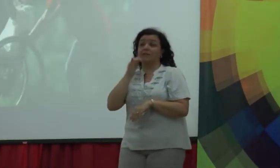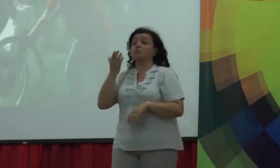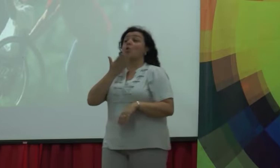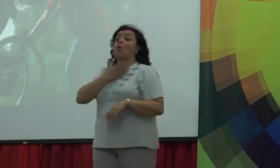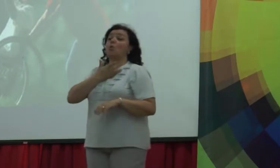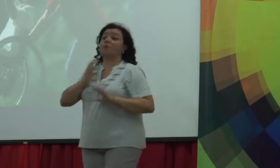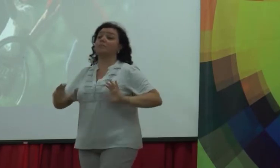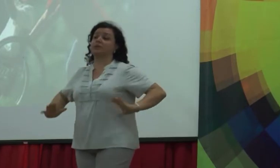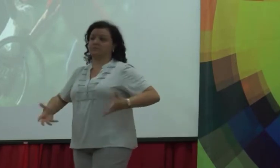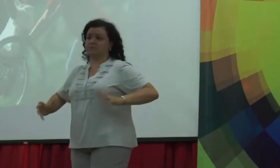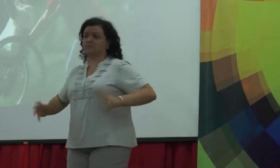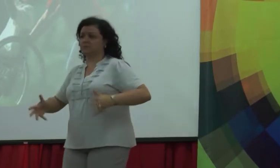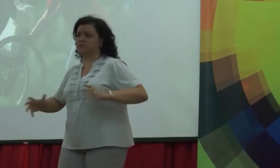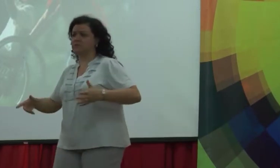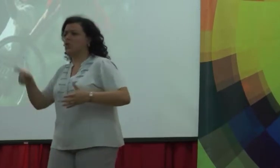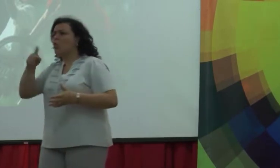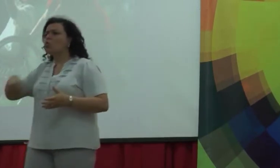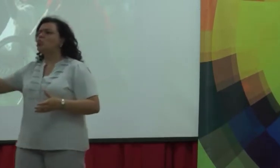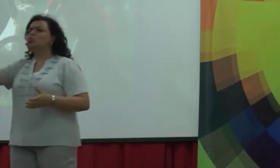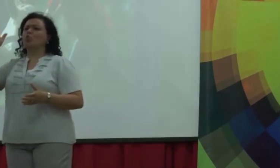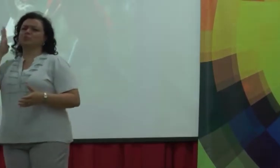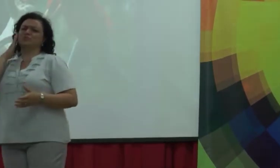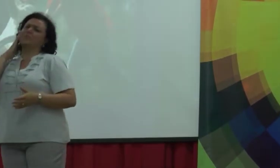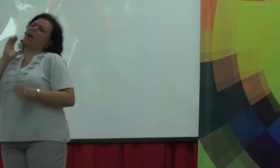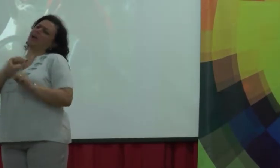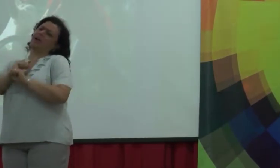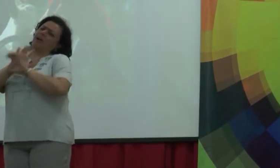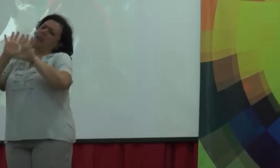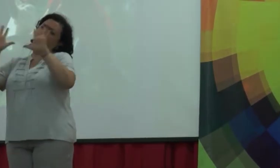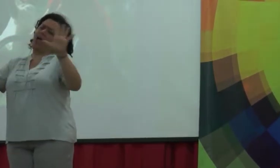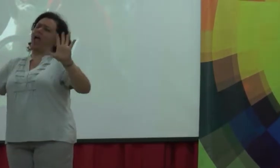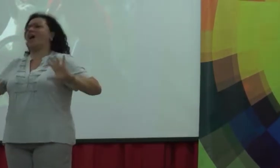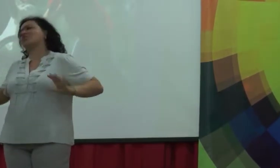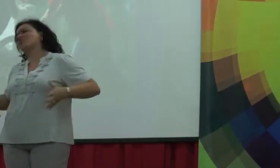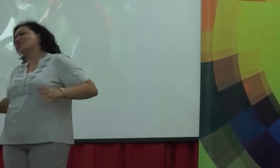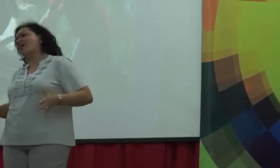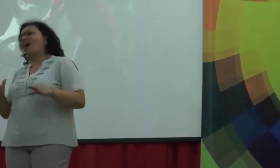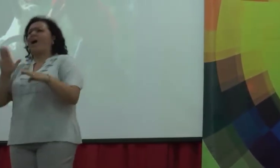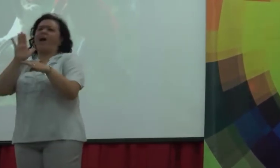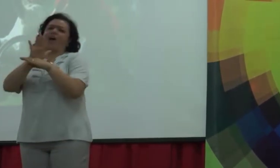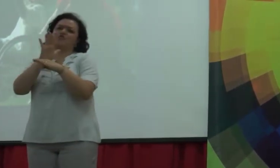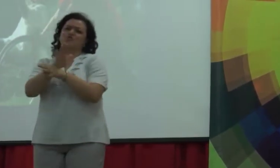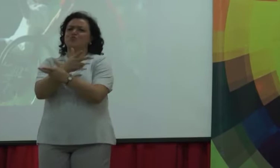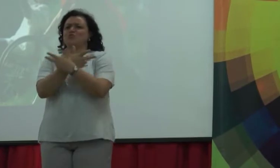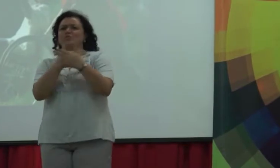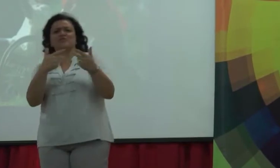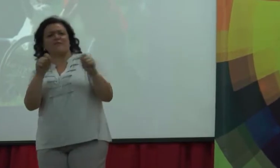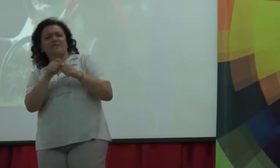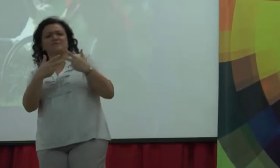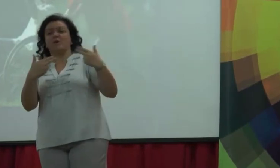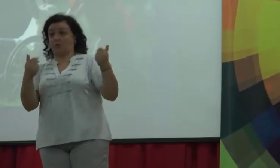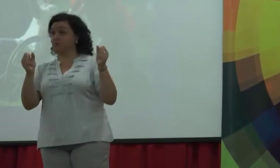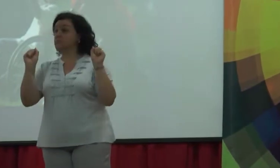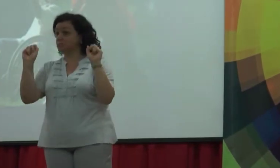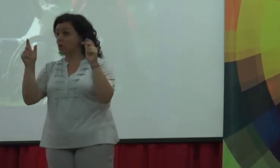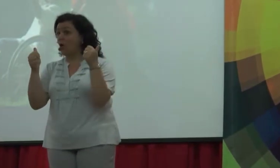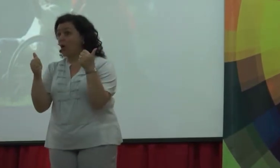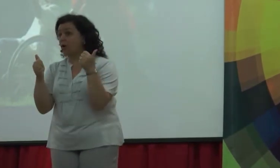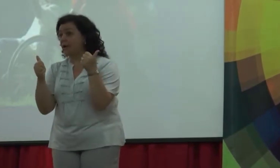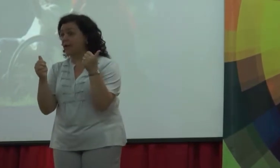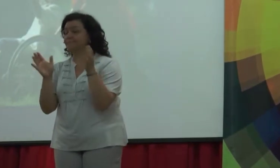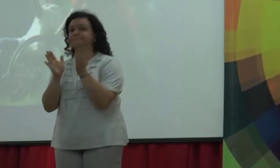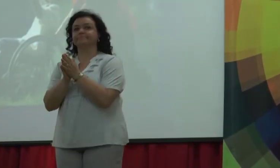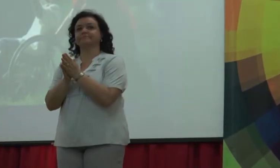Nessa imagem, por exemplo, o amiguinho de cadeira de rodas, tá claro, eu vou ajudar a